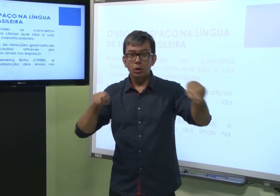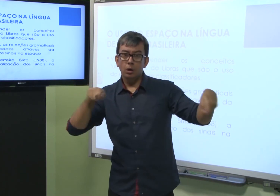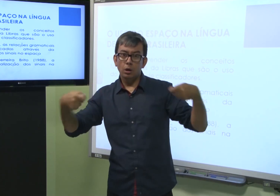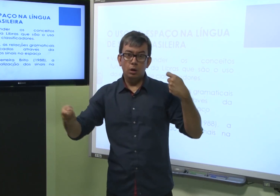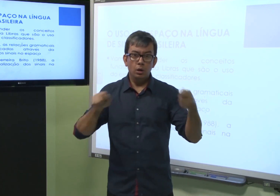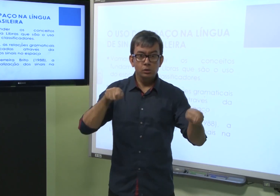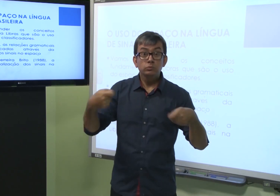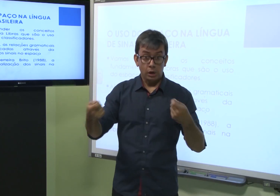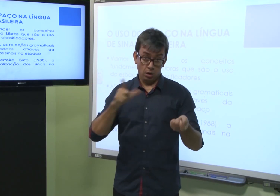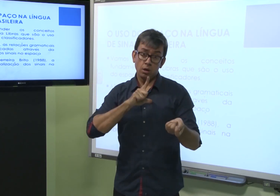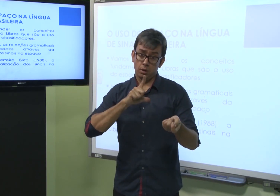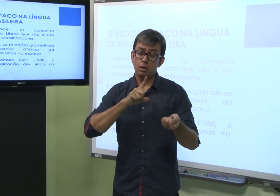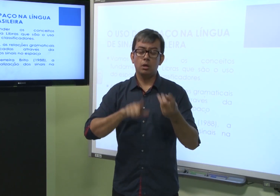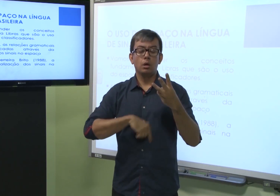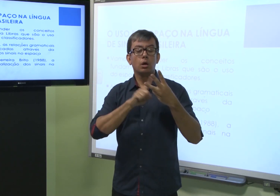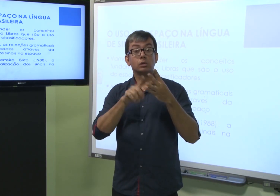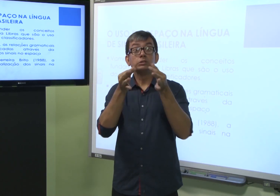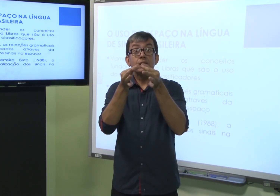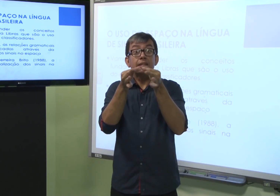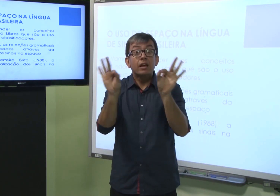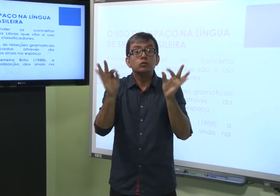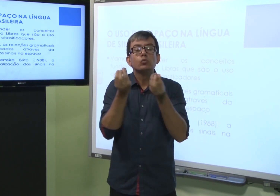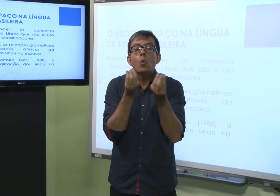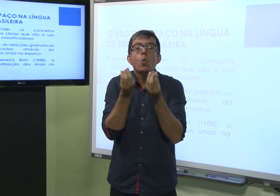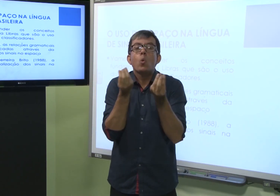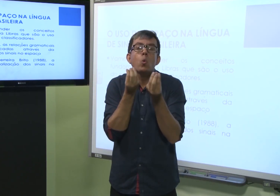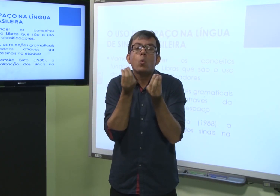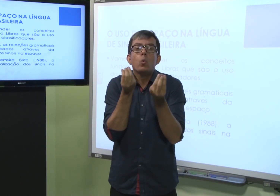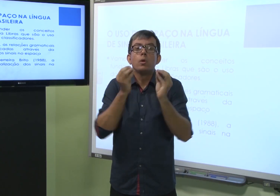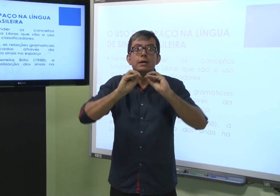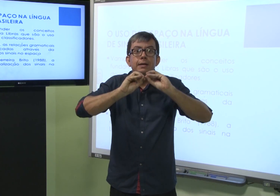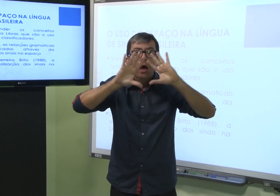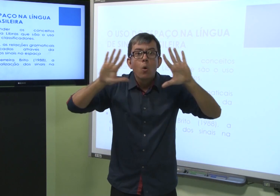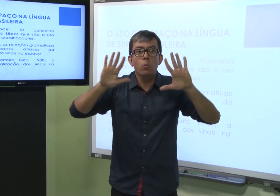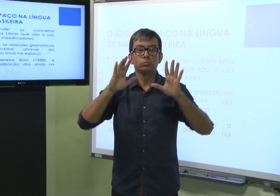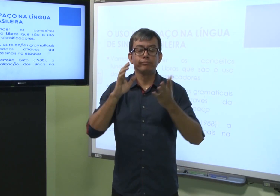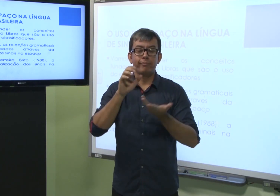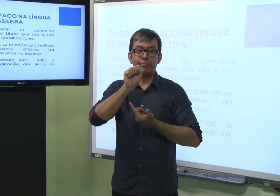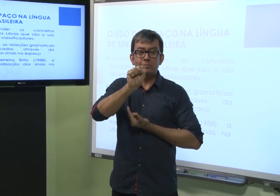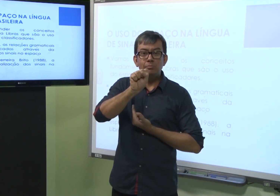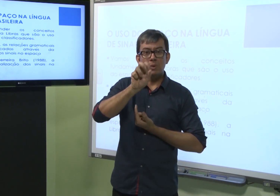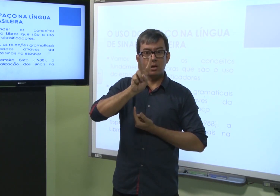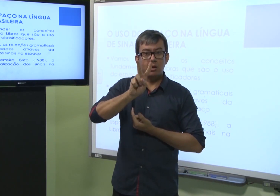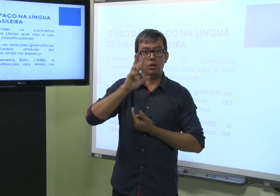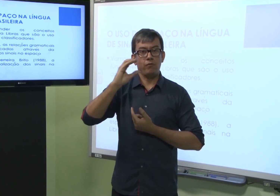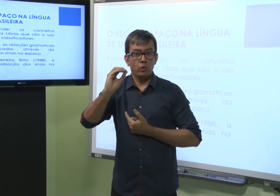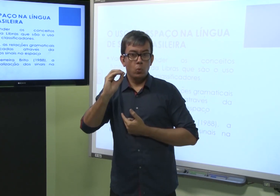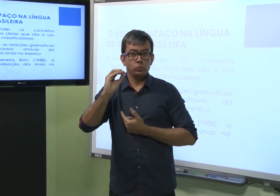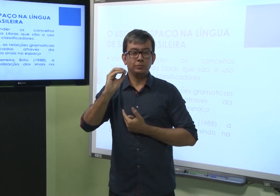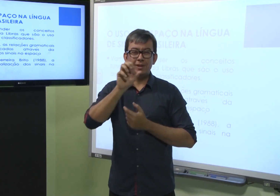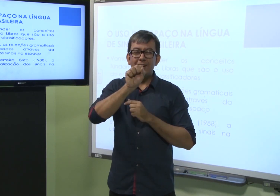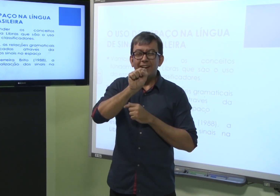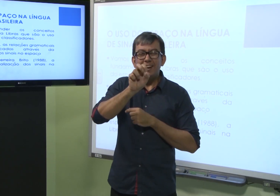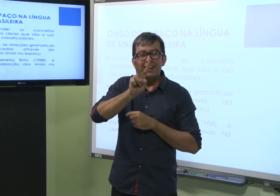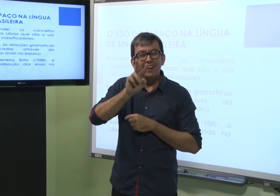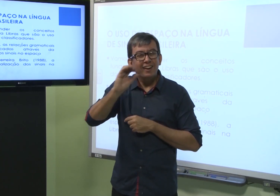pode variar. A sintaxe, que é a estrutura do sujeito, verbo,